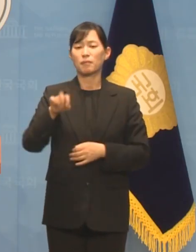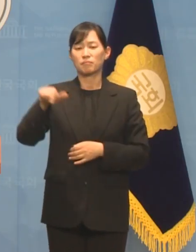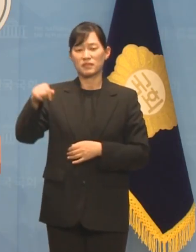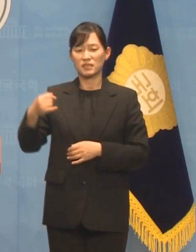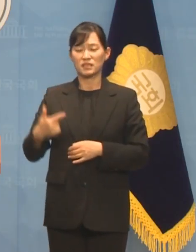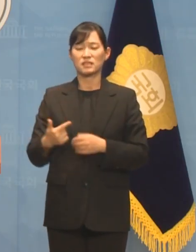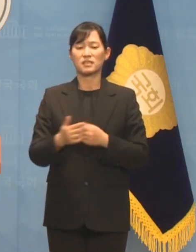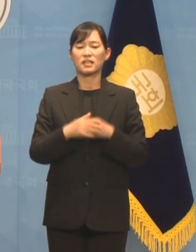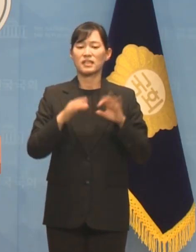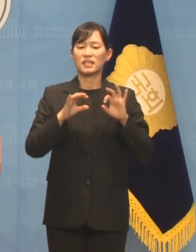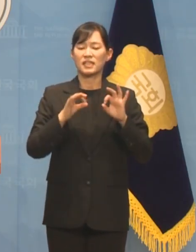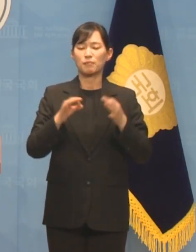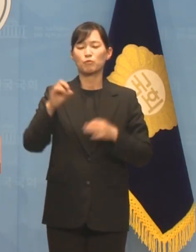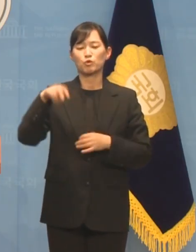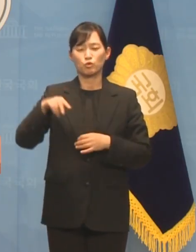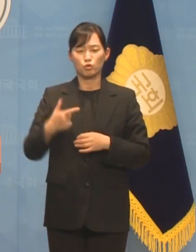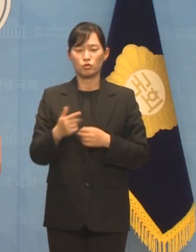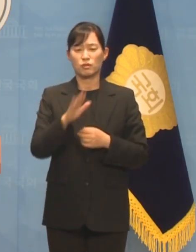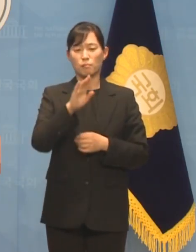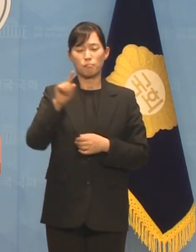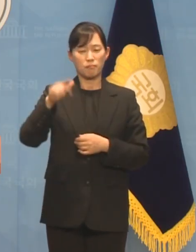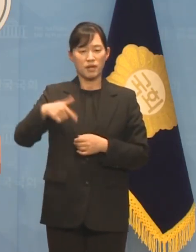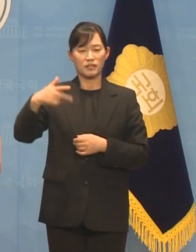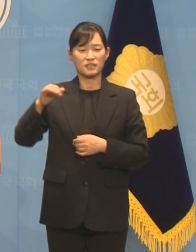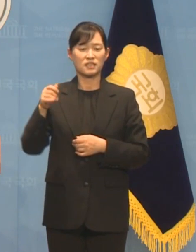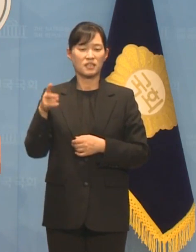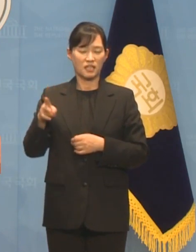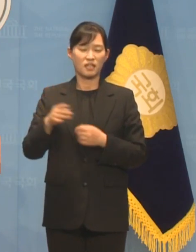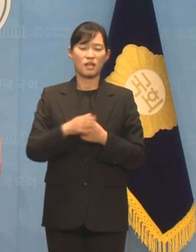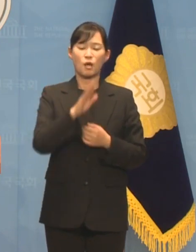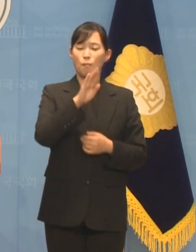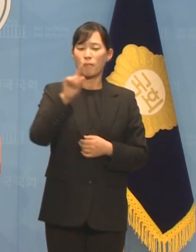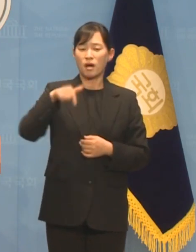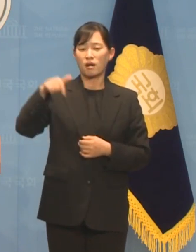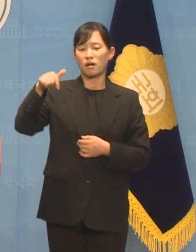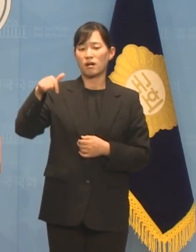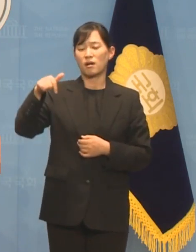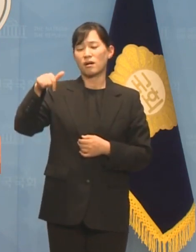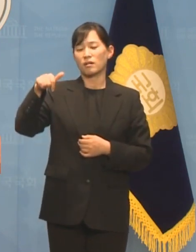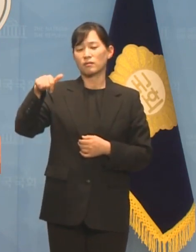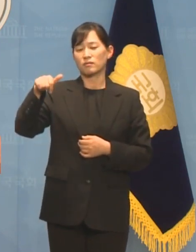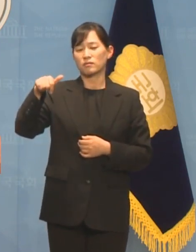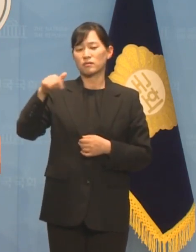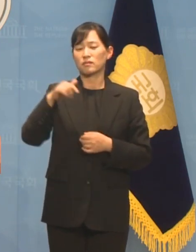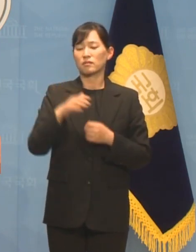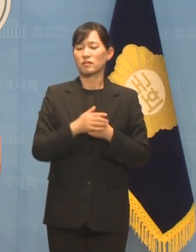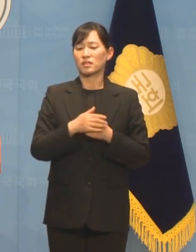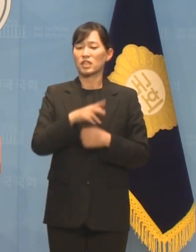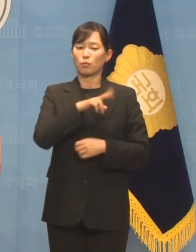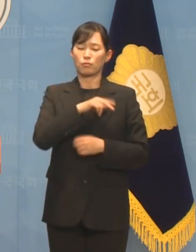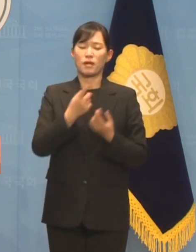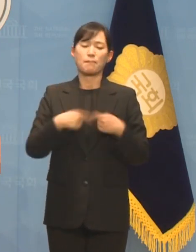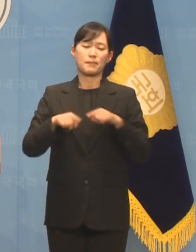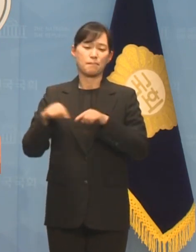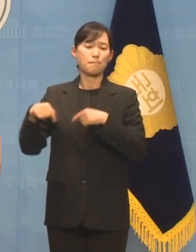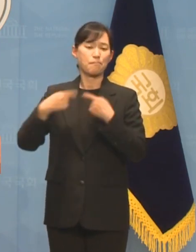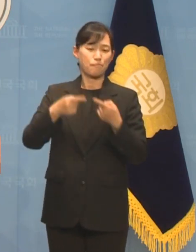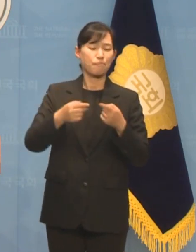김문수, 김윤, 박지원, 박지혜, 박해철, 박홍근, 복기왕, 주철현, 허성무 의원 등도 함께 참여해